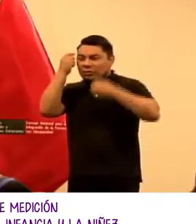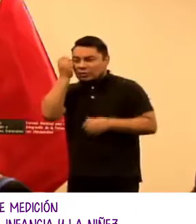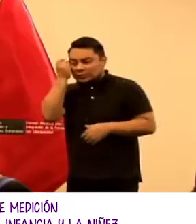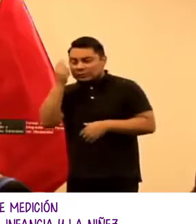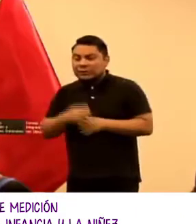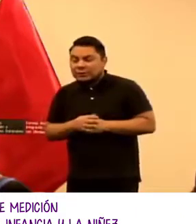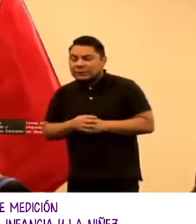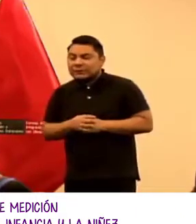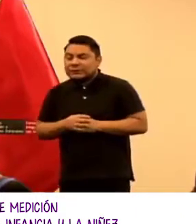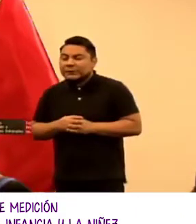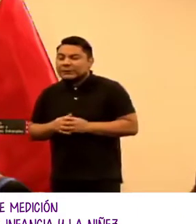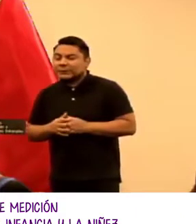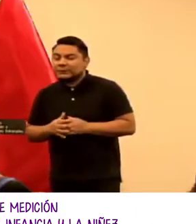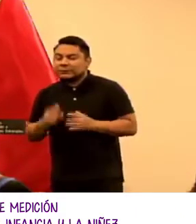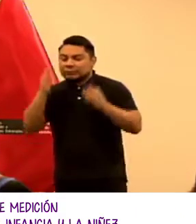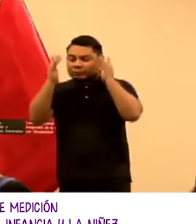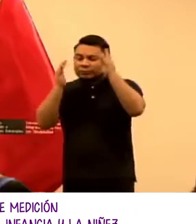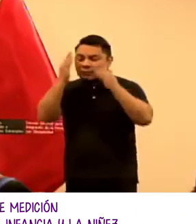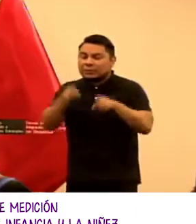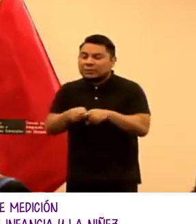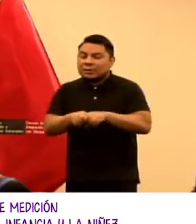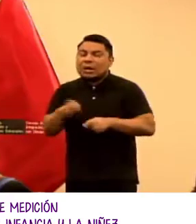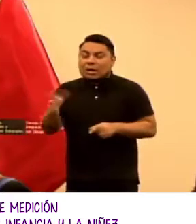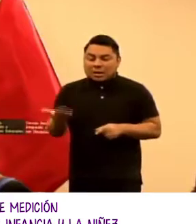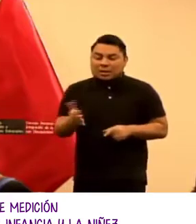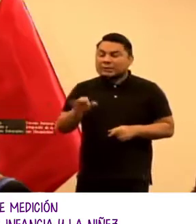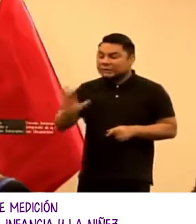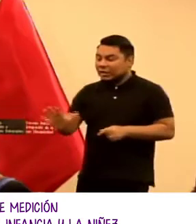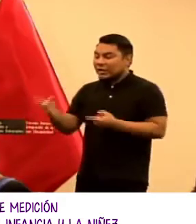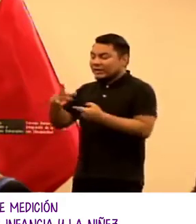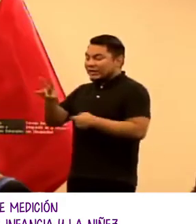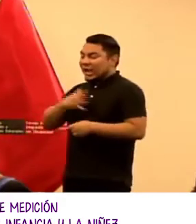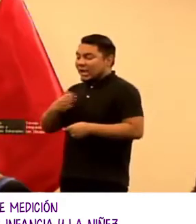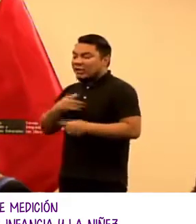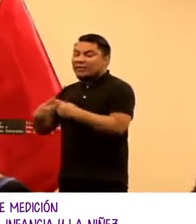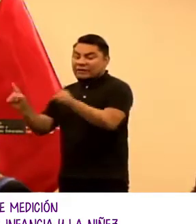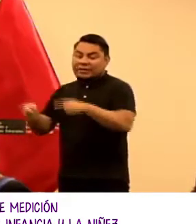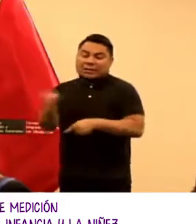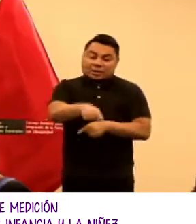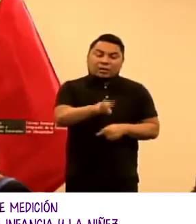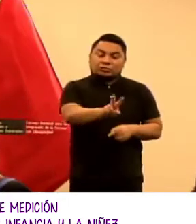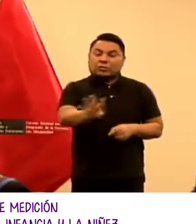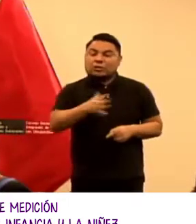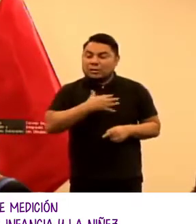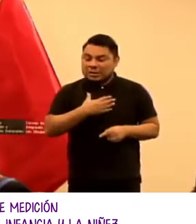Hay otra vez diferencias entre el módulo de 5 a 17 años y el de 2 a 4.